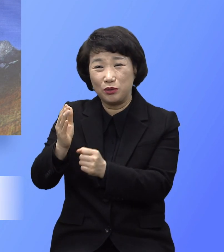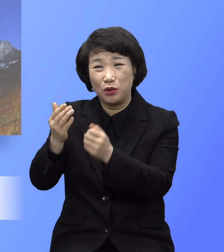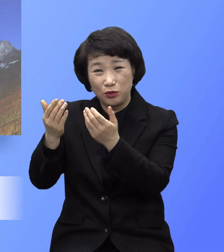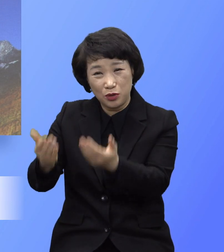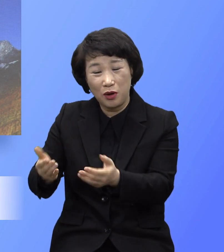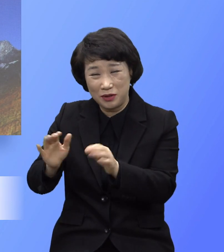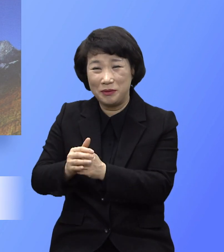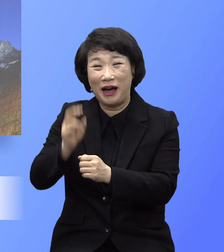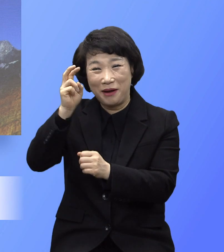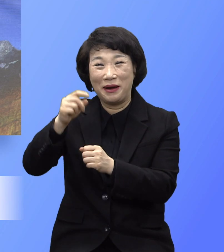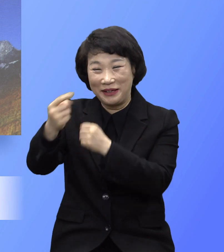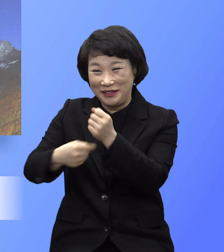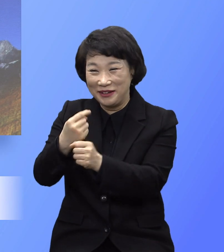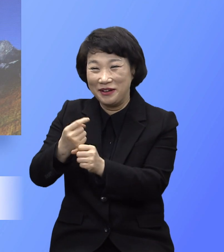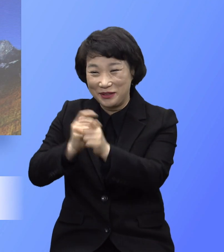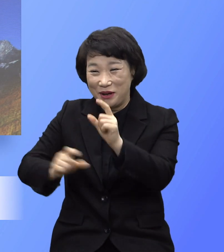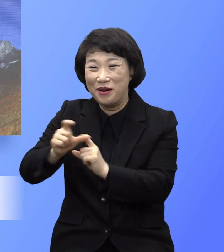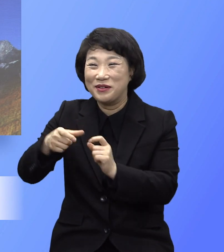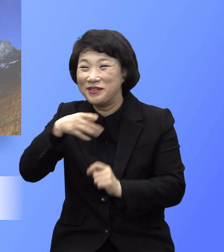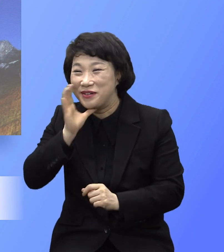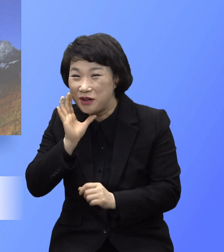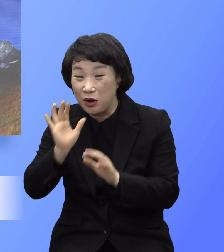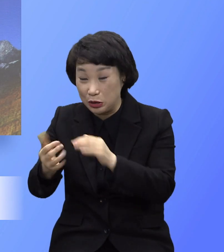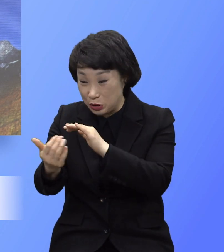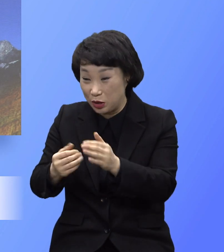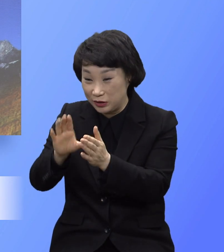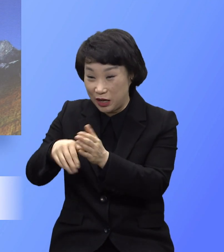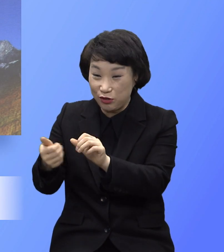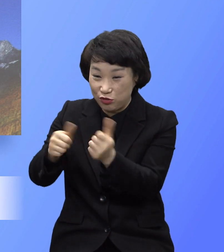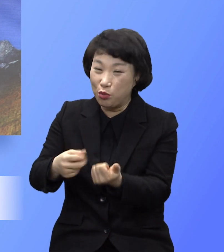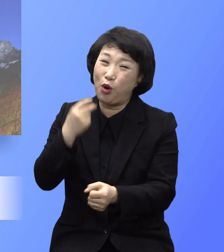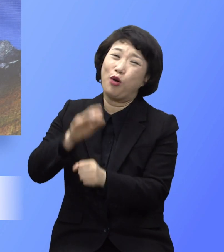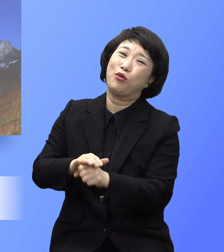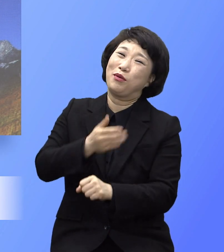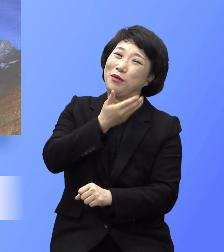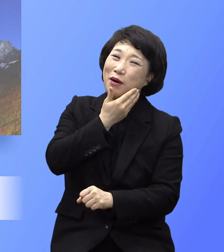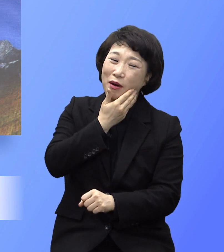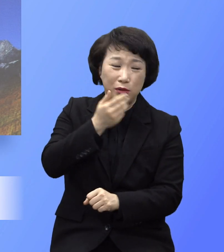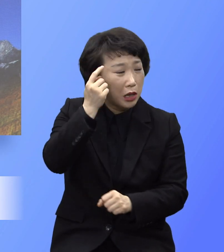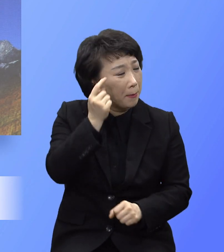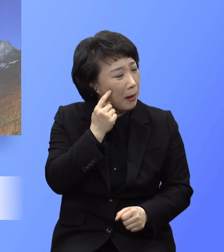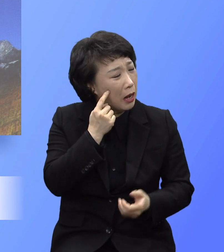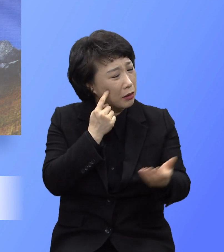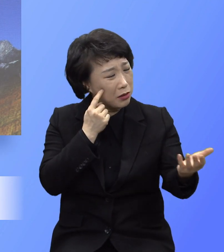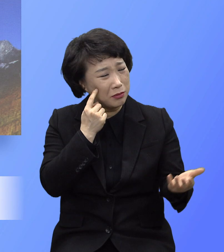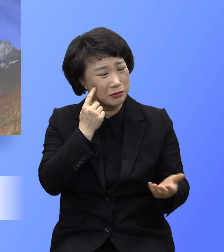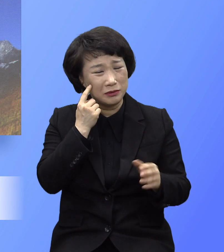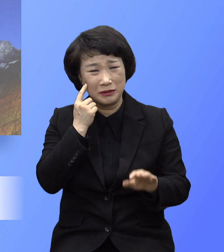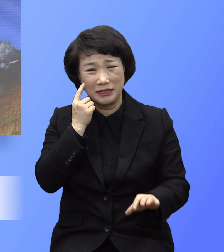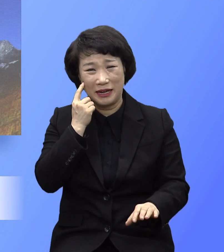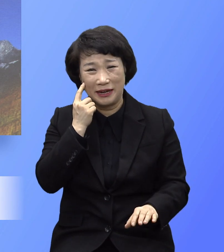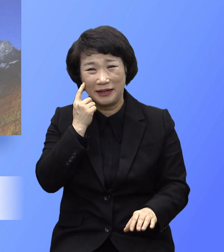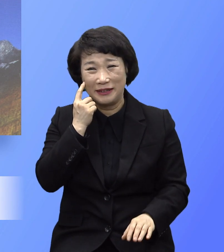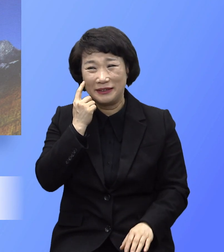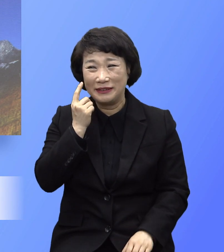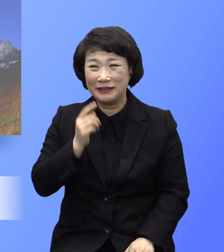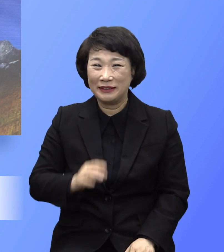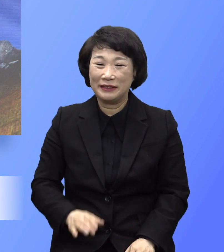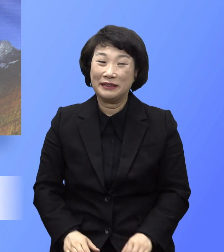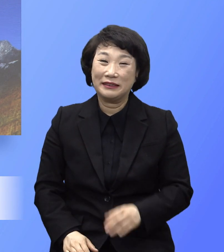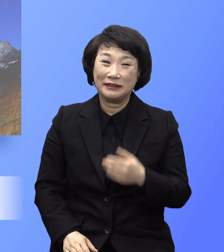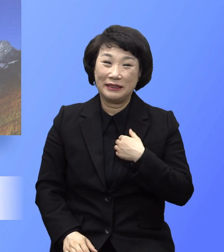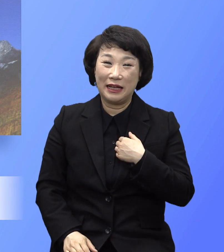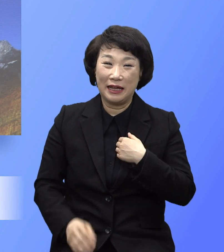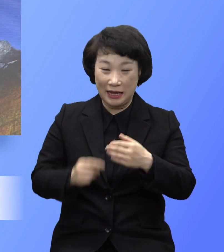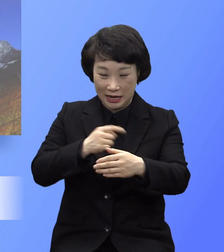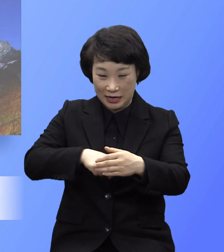1년 늙겠지. 그 안에 죽으면 얼마나 억울한 일인가를 생각해 보세요, 여러분. 이